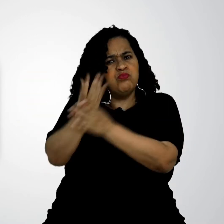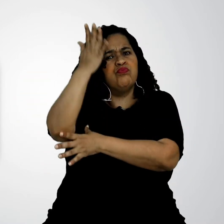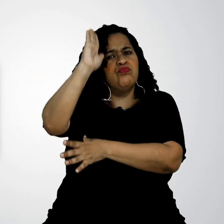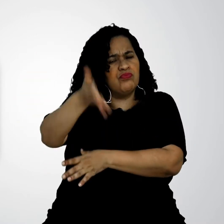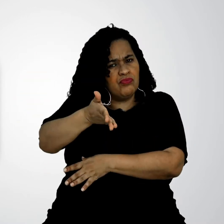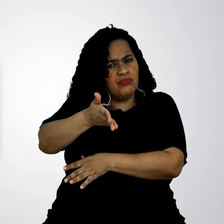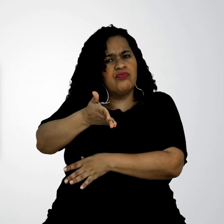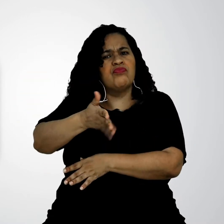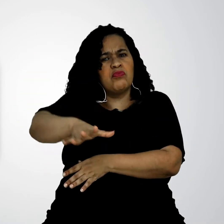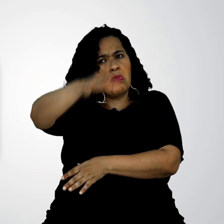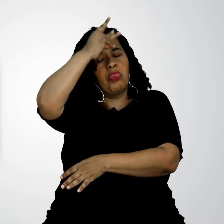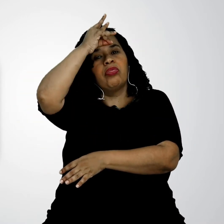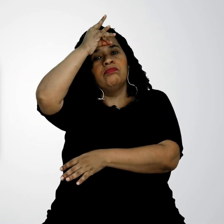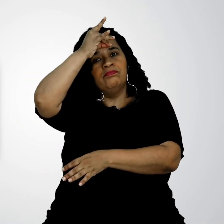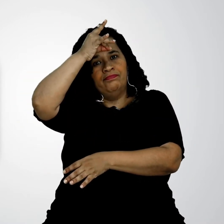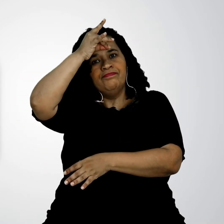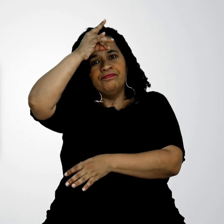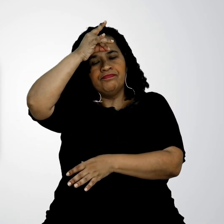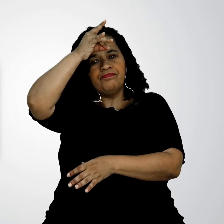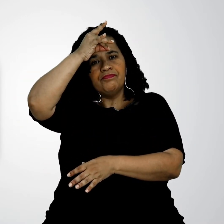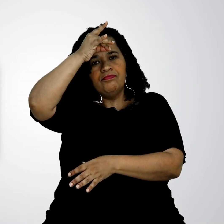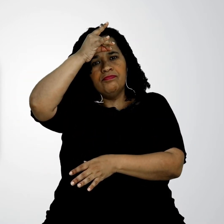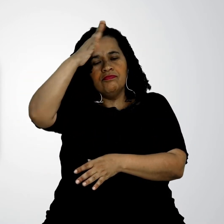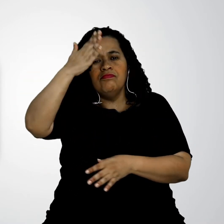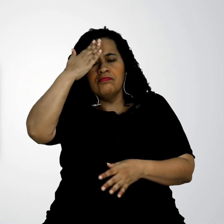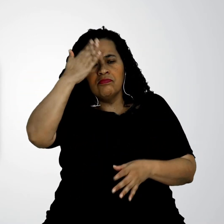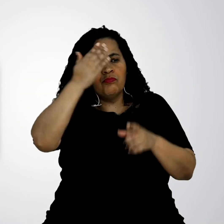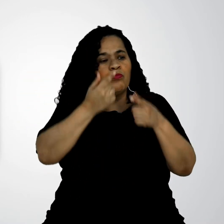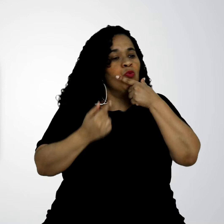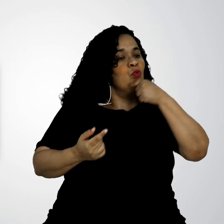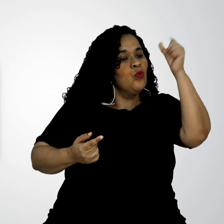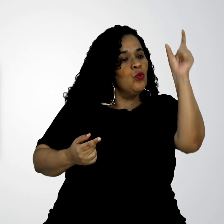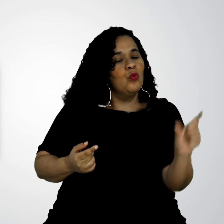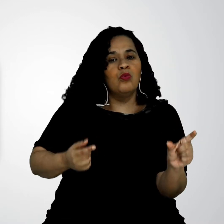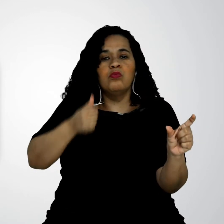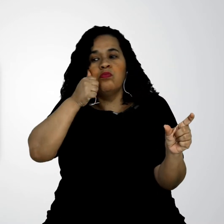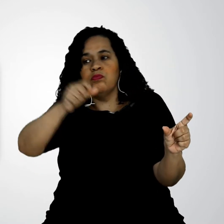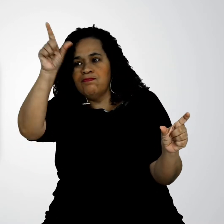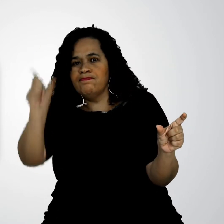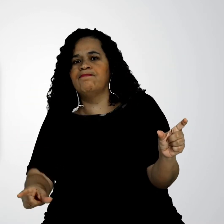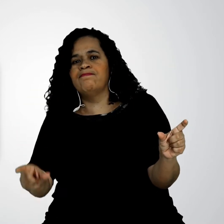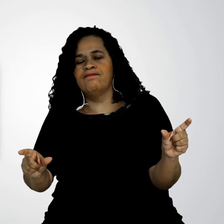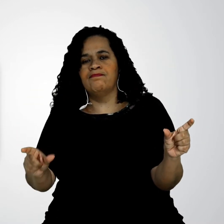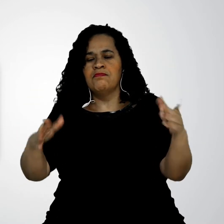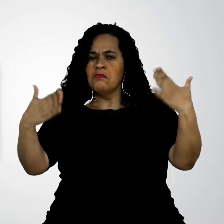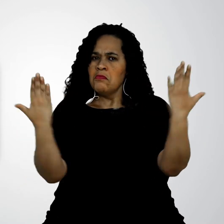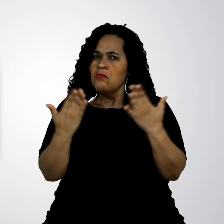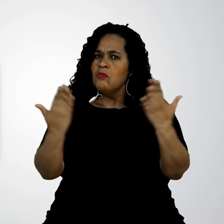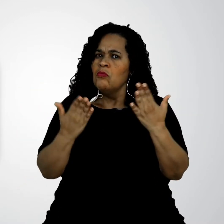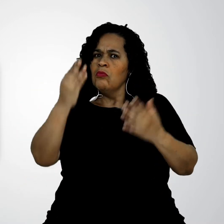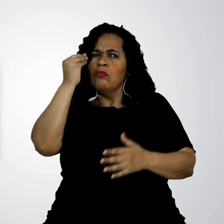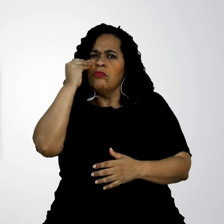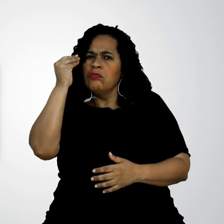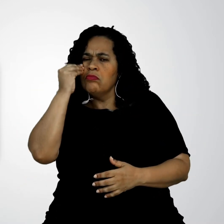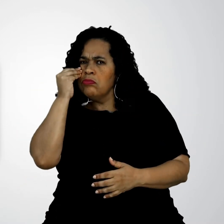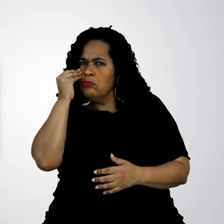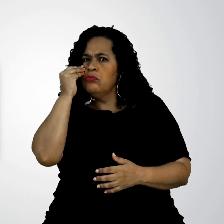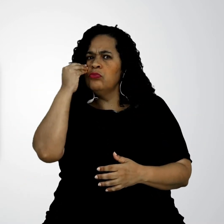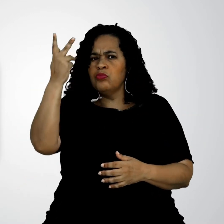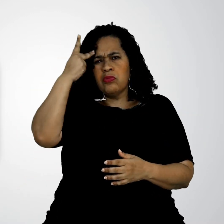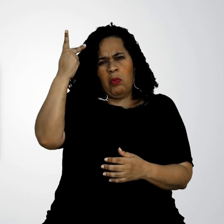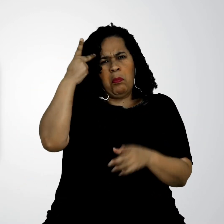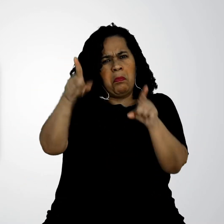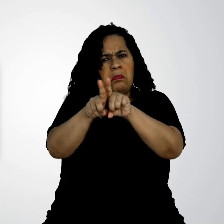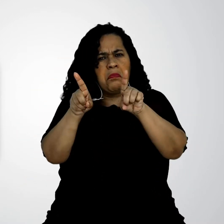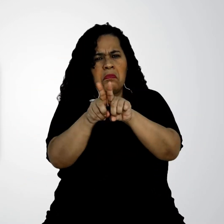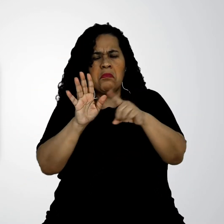papel que o ser humano exerce a partir da condição biológica. Então, já houveram cartilhas que tentaram entrar, foram